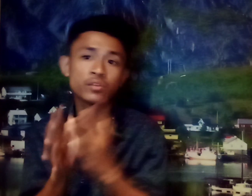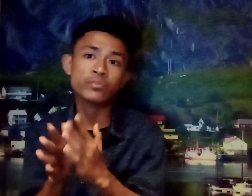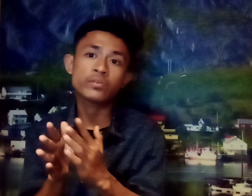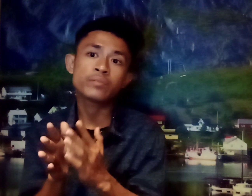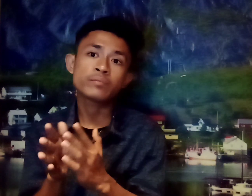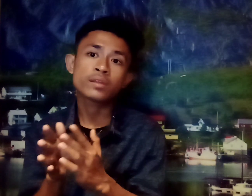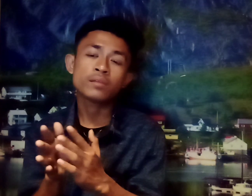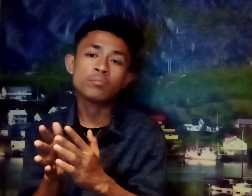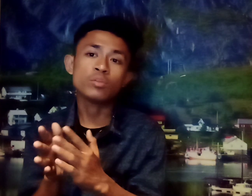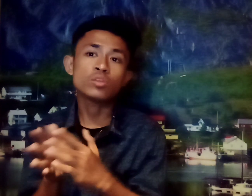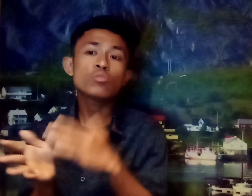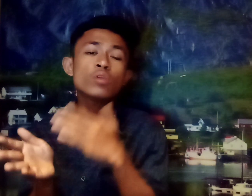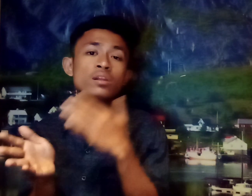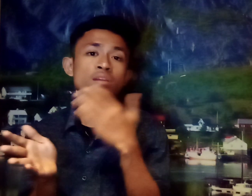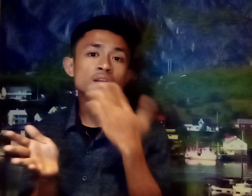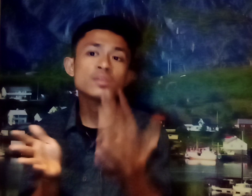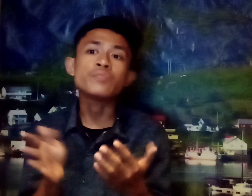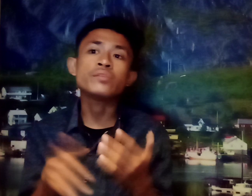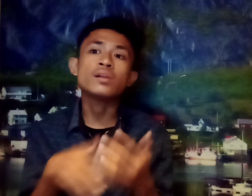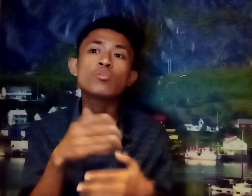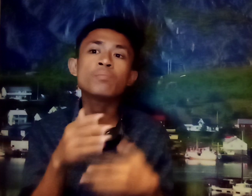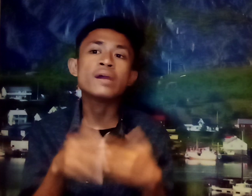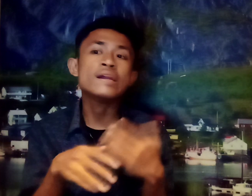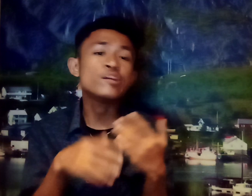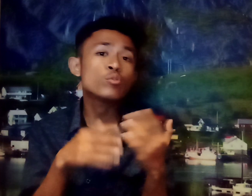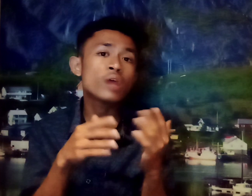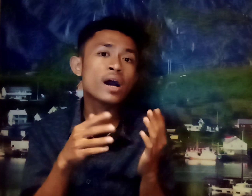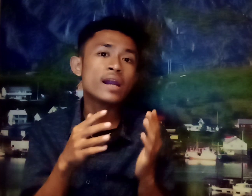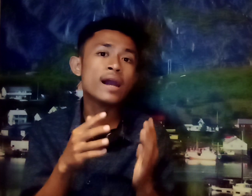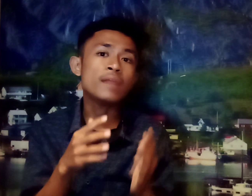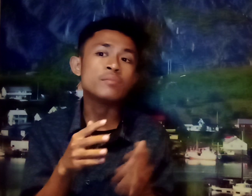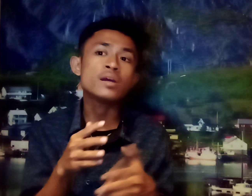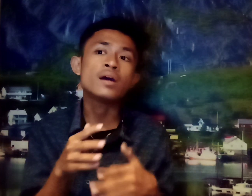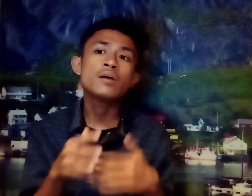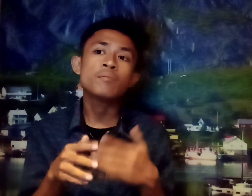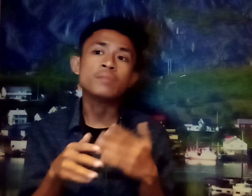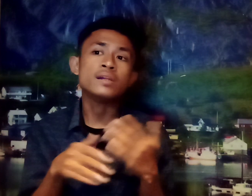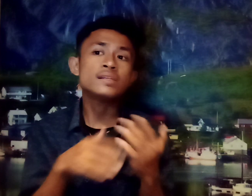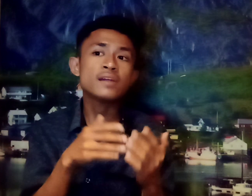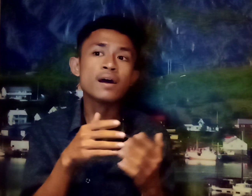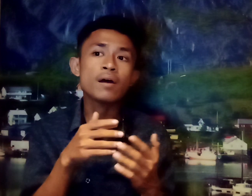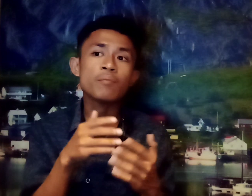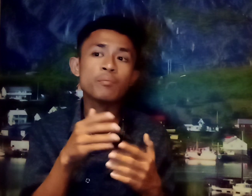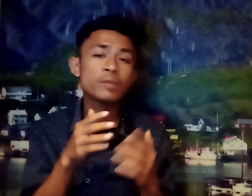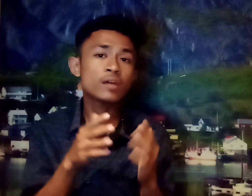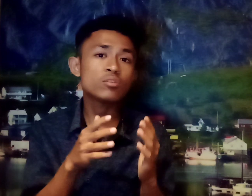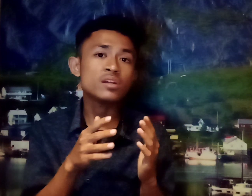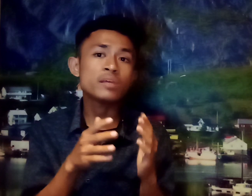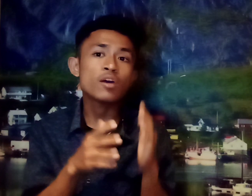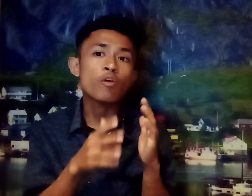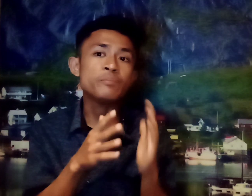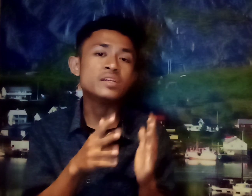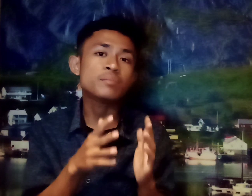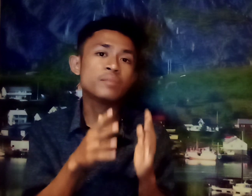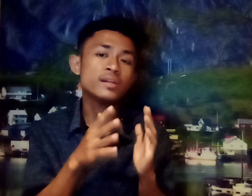interaktif. Metode kualitatif dilakukan pada lingkungan alamiah. Peneliti tidak mempengaruhi dinamika objek